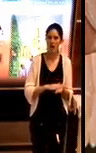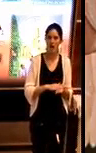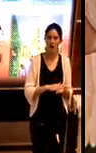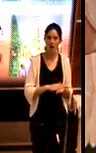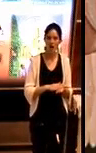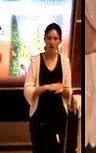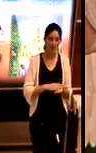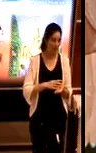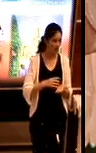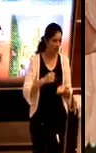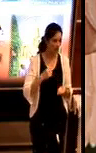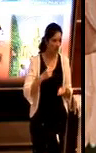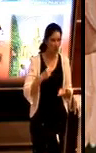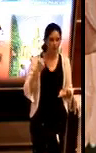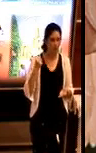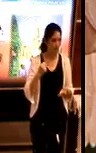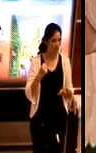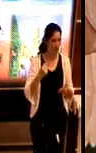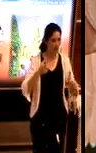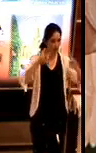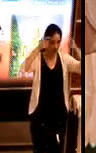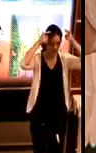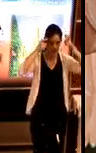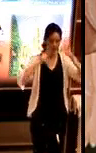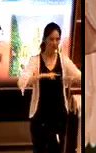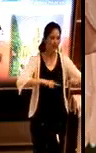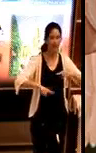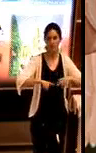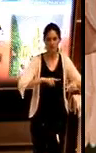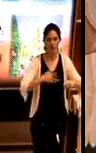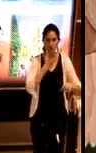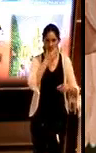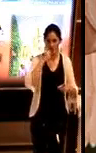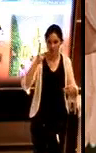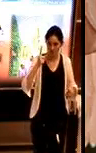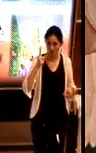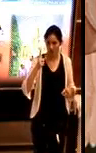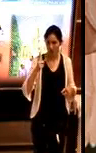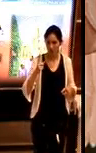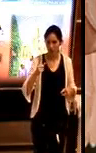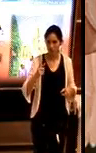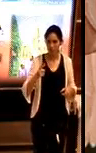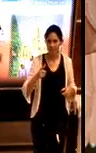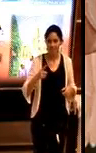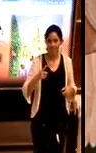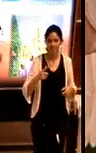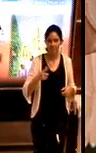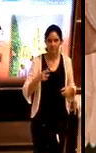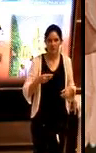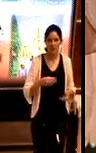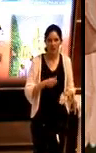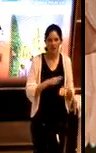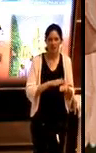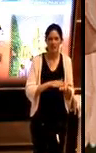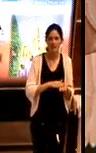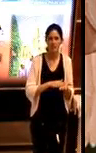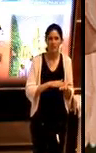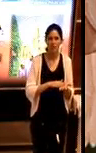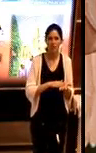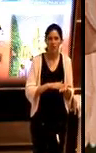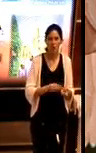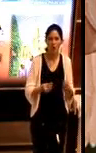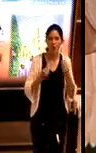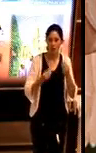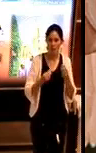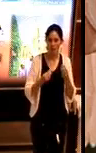¿Existe un gobierno sin ley? No. ¿Cómo pues pretendemos que hay un gobierno eterno